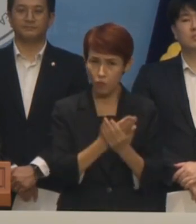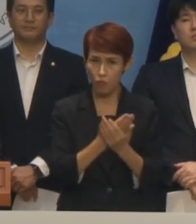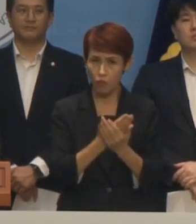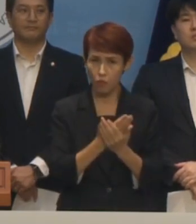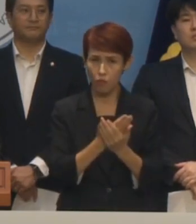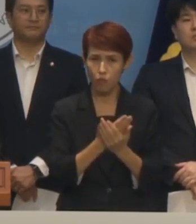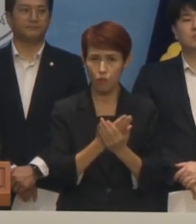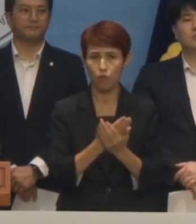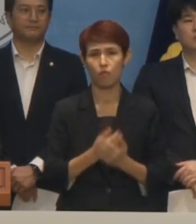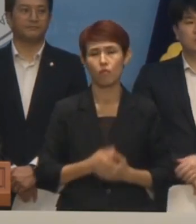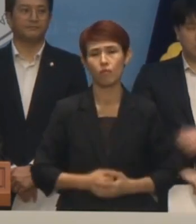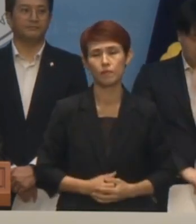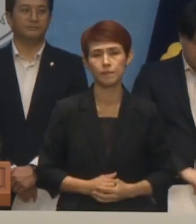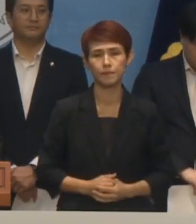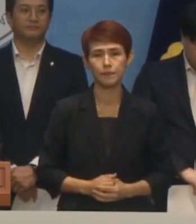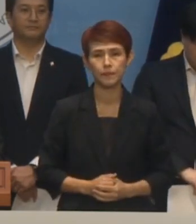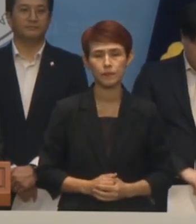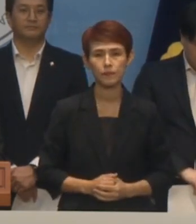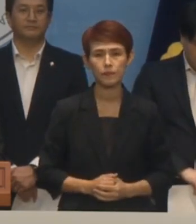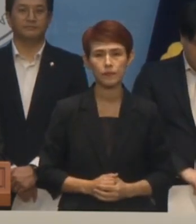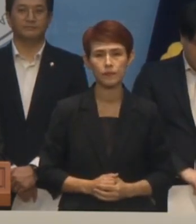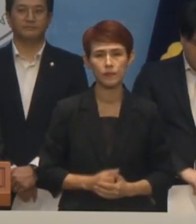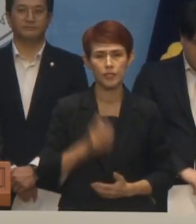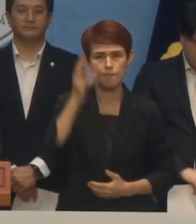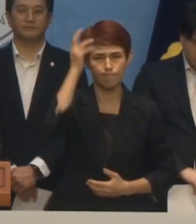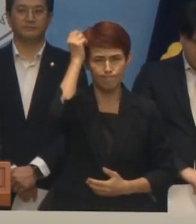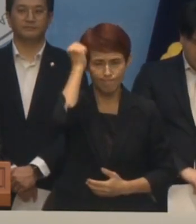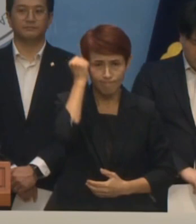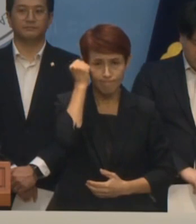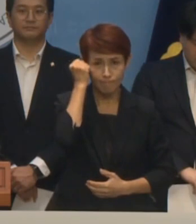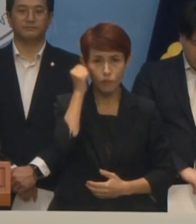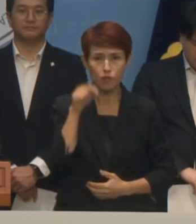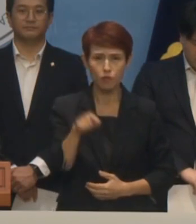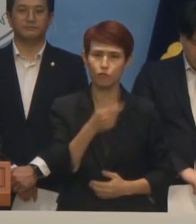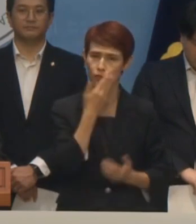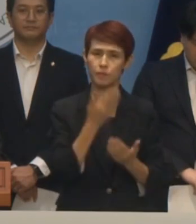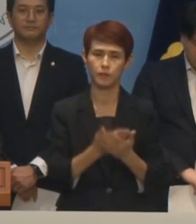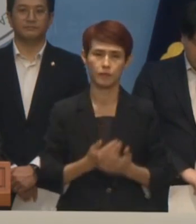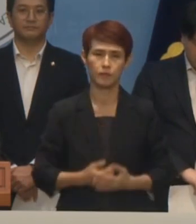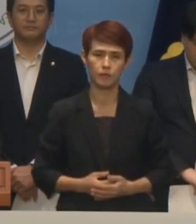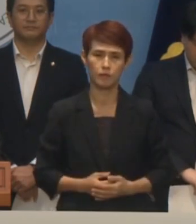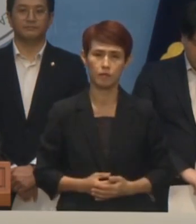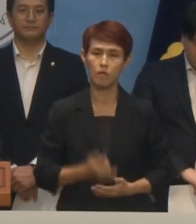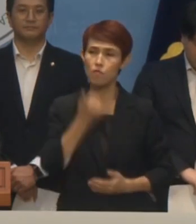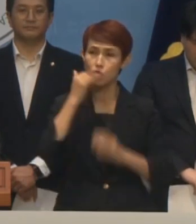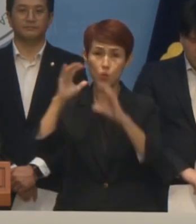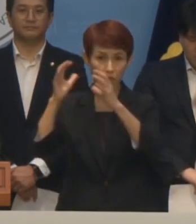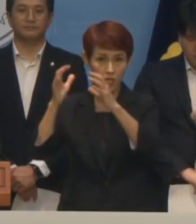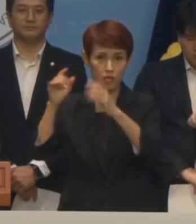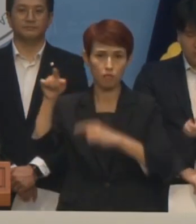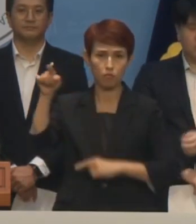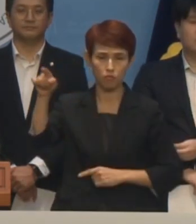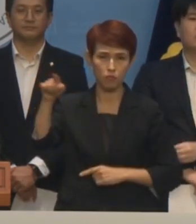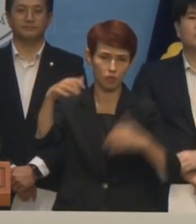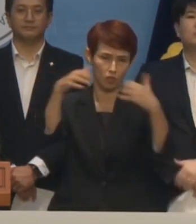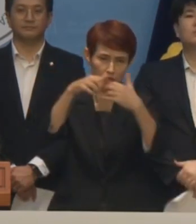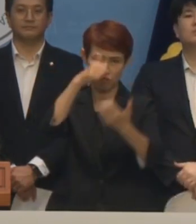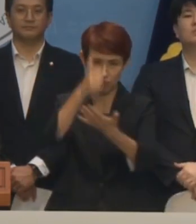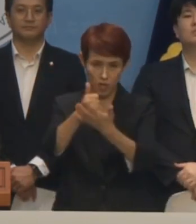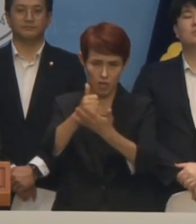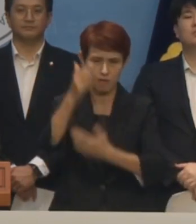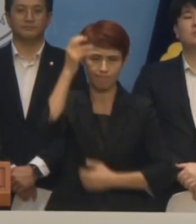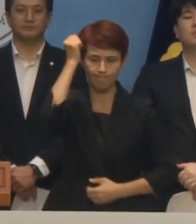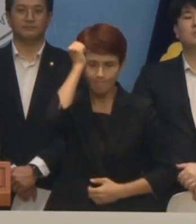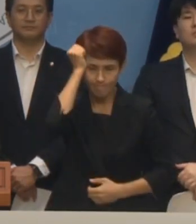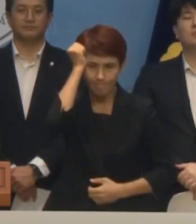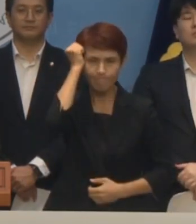있는 말들입니다. 그 기억을 잊지 않는 것이 중요합니다. 독일이 자신의 전쟁 범죄를 기억하고